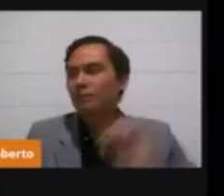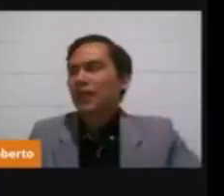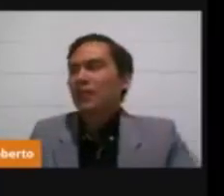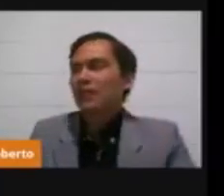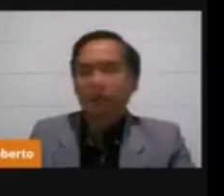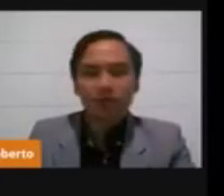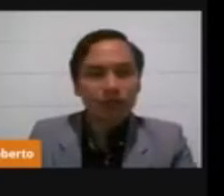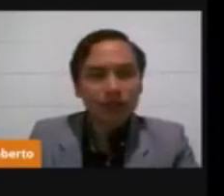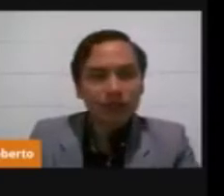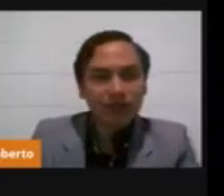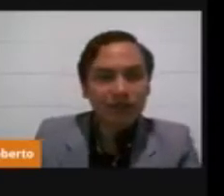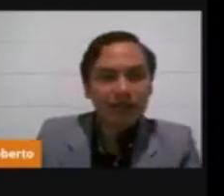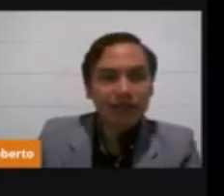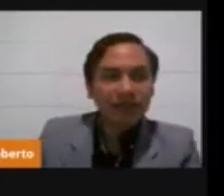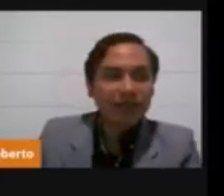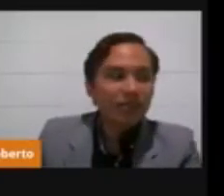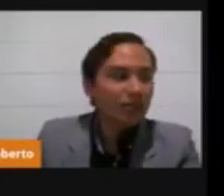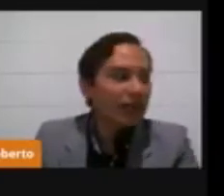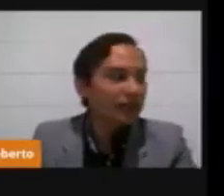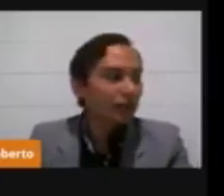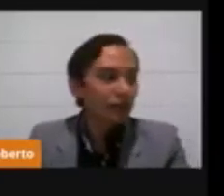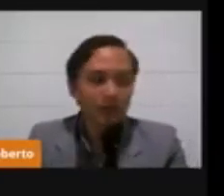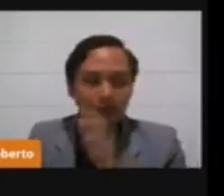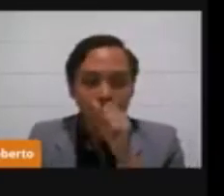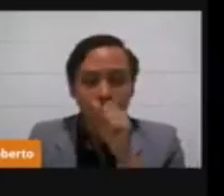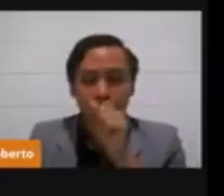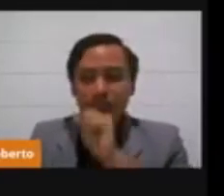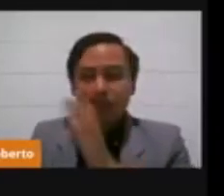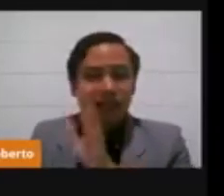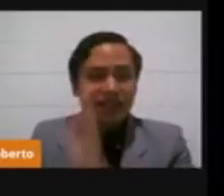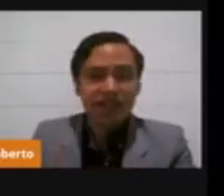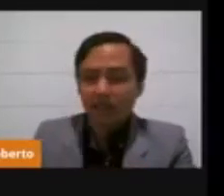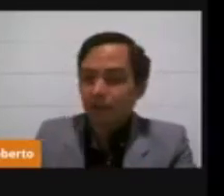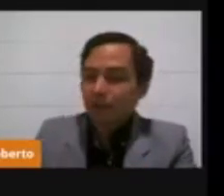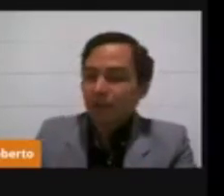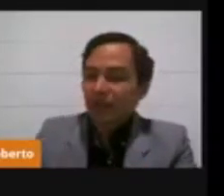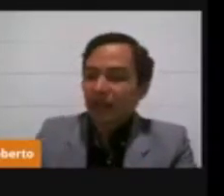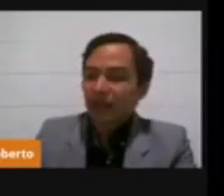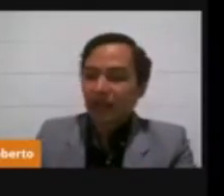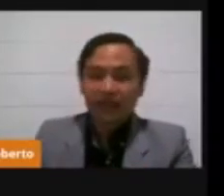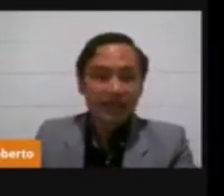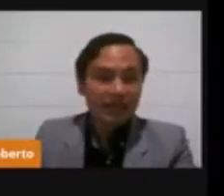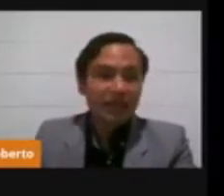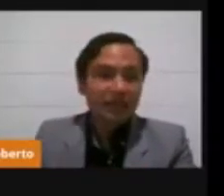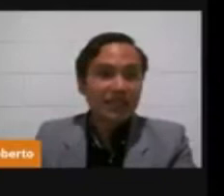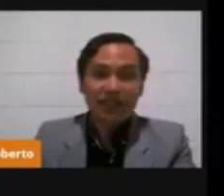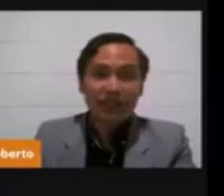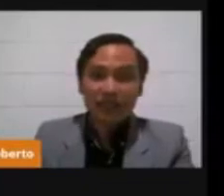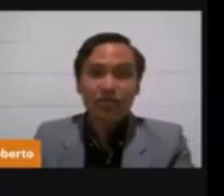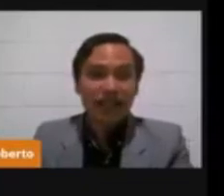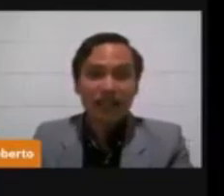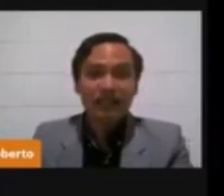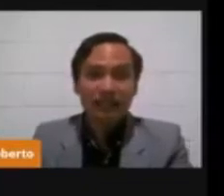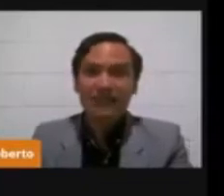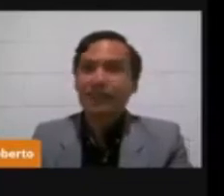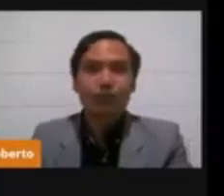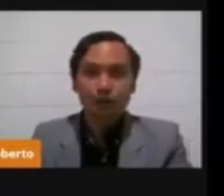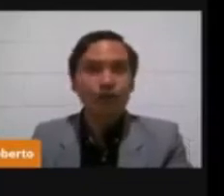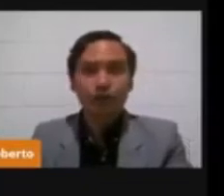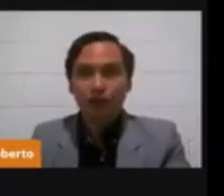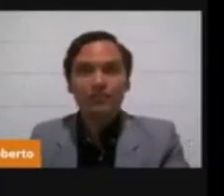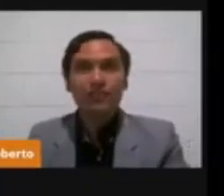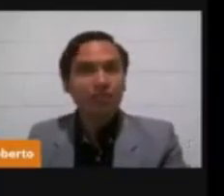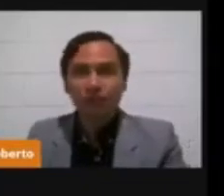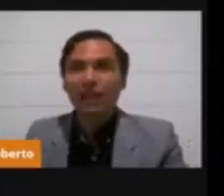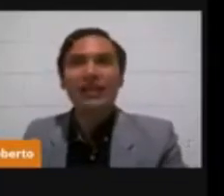iguales. Y me recuerdo cuando estaba estudiando como eso de bachillerato, me enseñaron en sociales que sí, todos